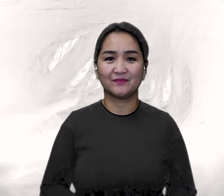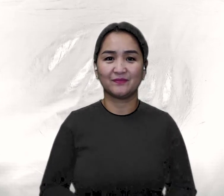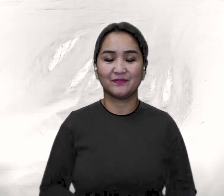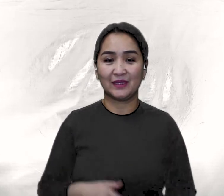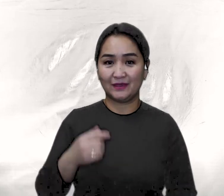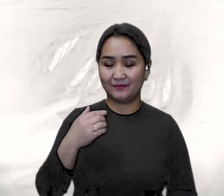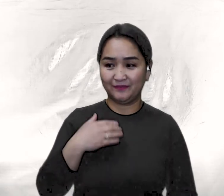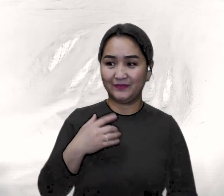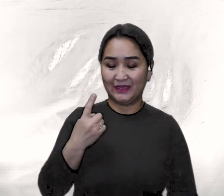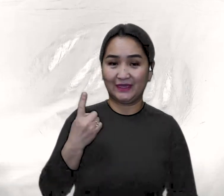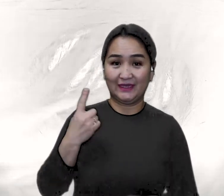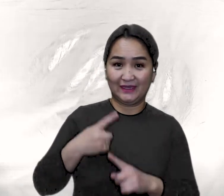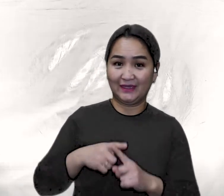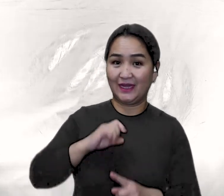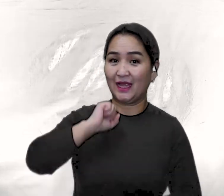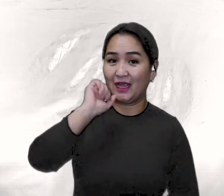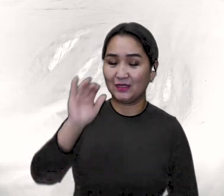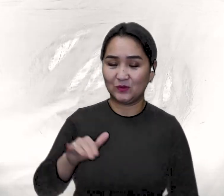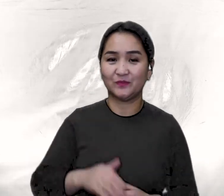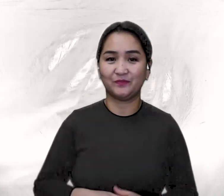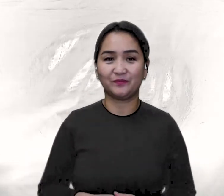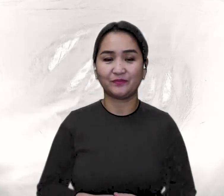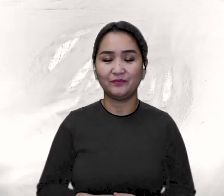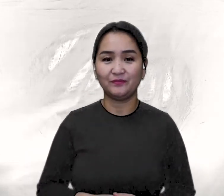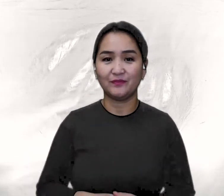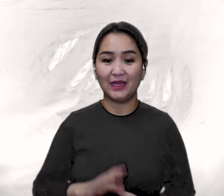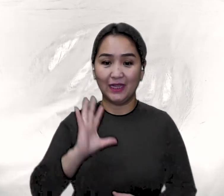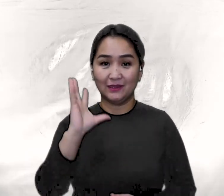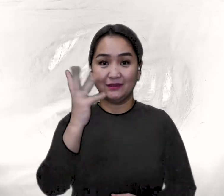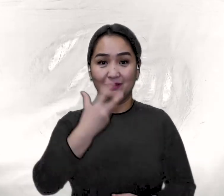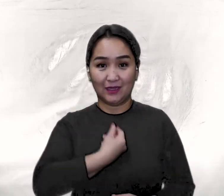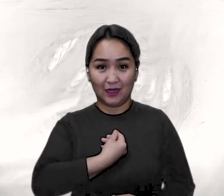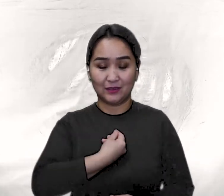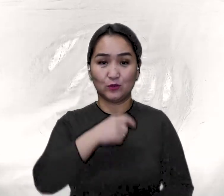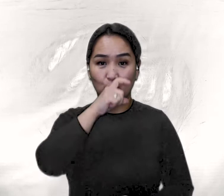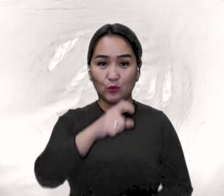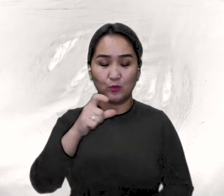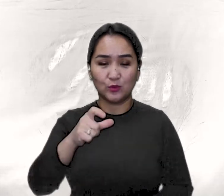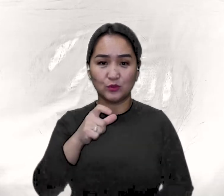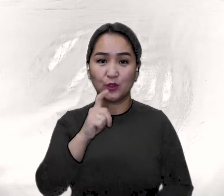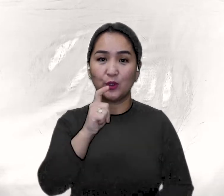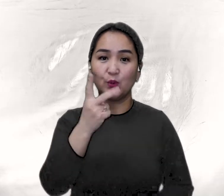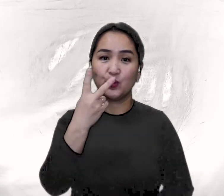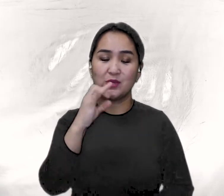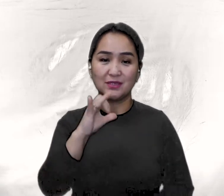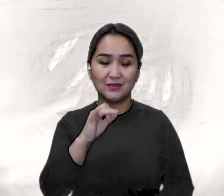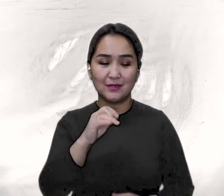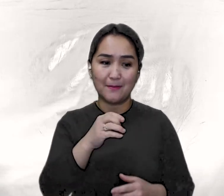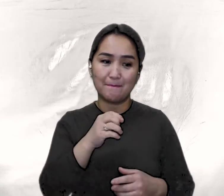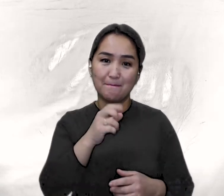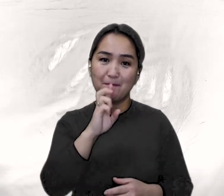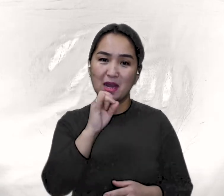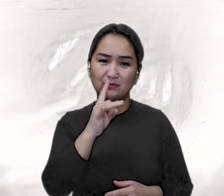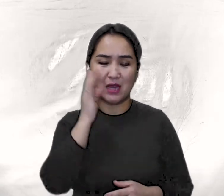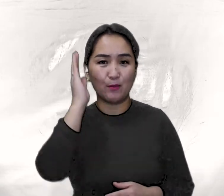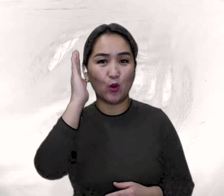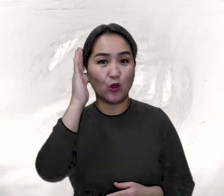нэг өөр асуух юм гэхээр одоо яг ингээд транс хүмүүсийн хүйсийн баримжаа гэхээр нэг л их хол юм шиг санагдаад идэг. Тэгээ